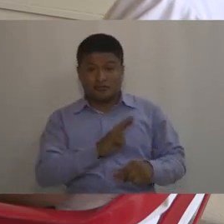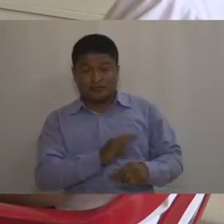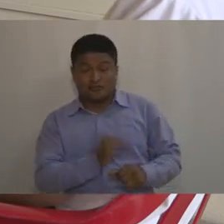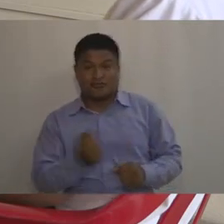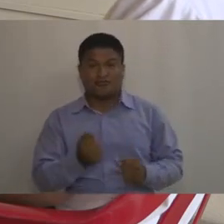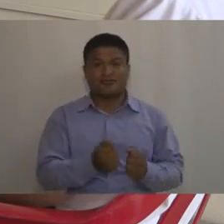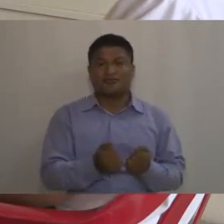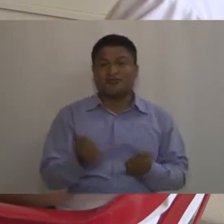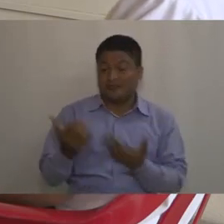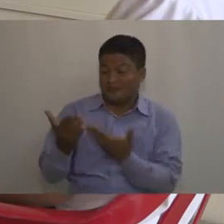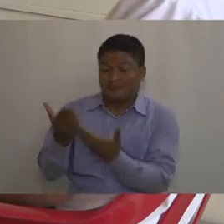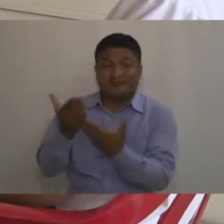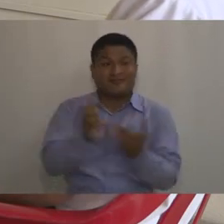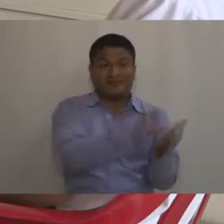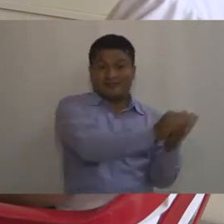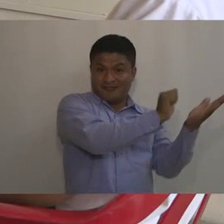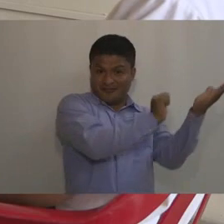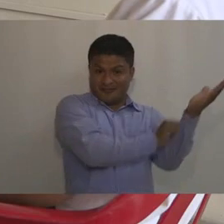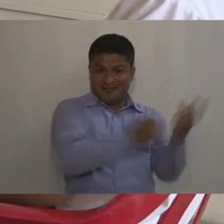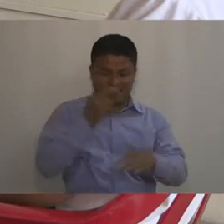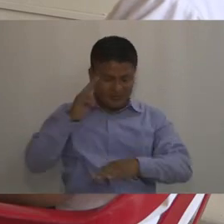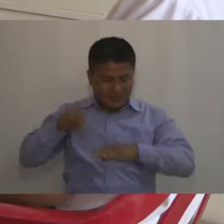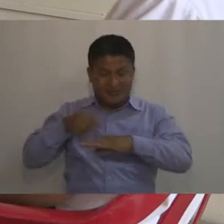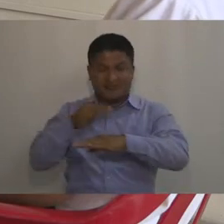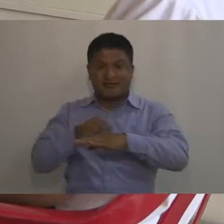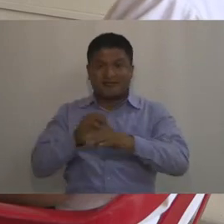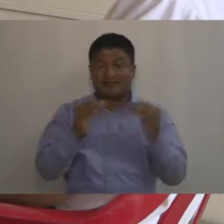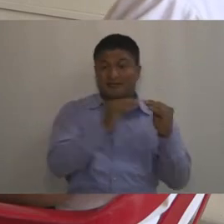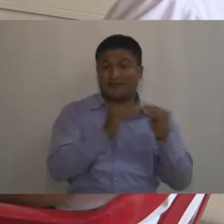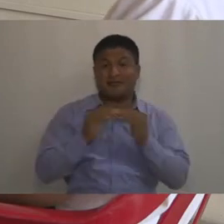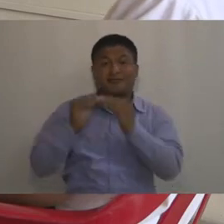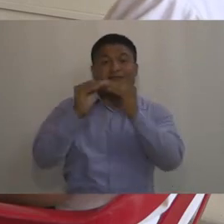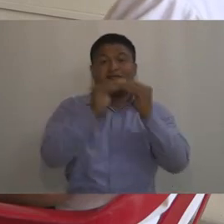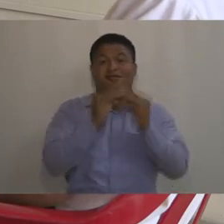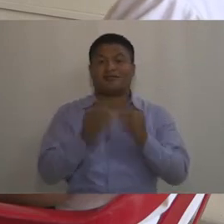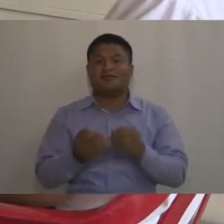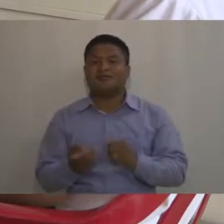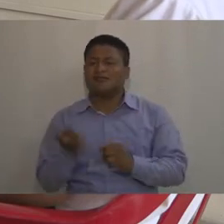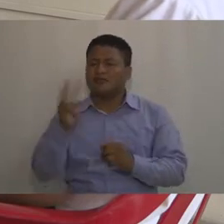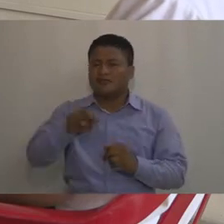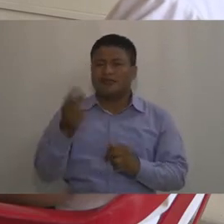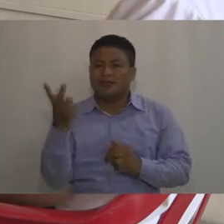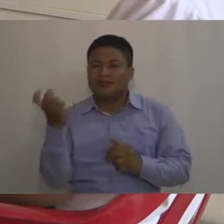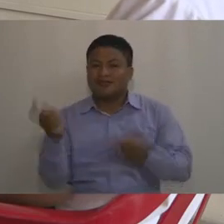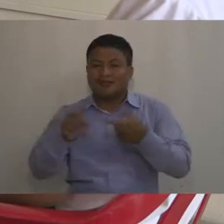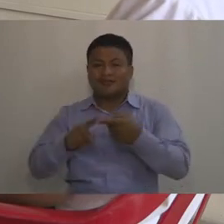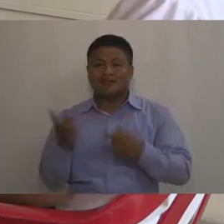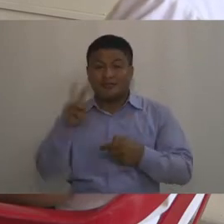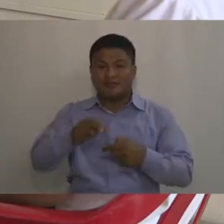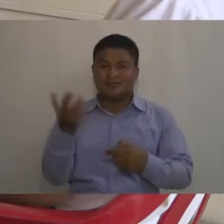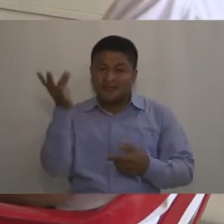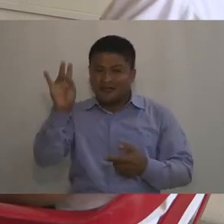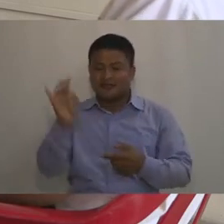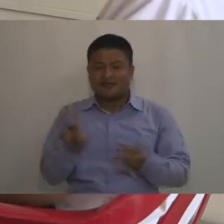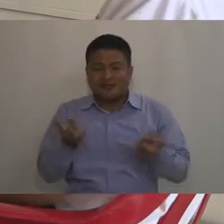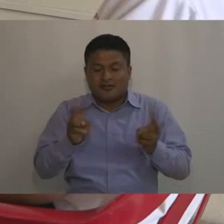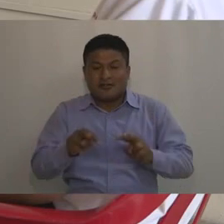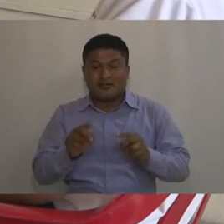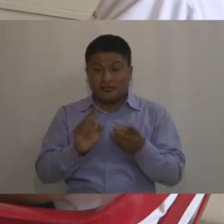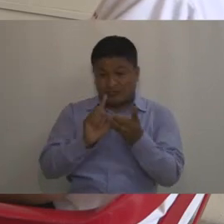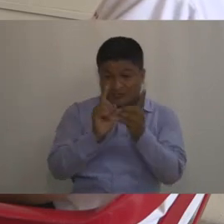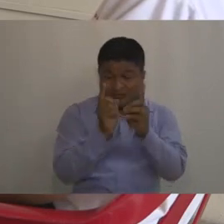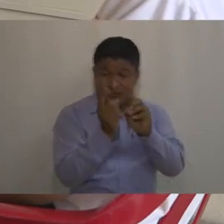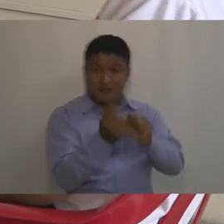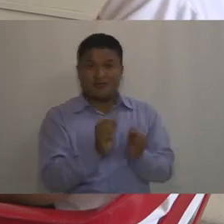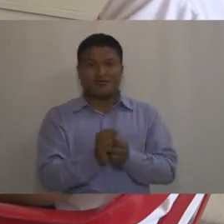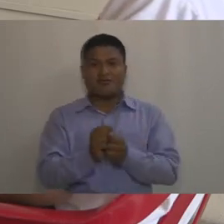que nosotros hacemos la propuesta, por ejemplo, de la Agenda Nacional para la Igualdad que está diciendo desde 2013 hasta 2017. También hemos